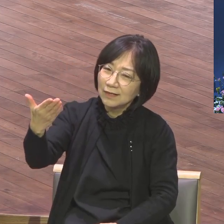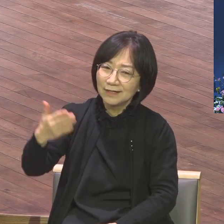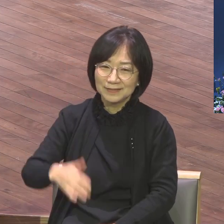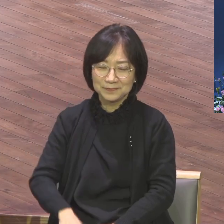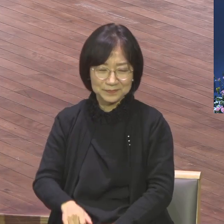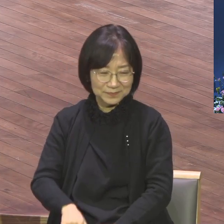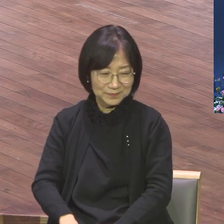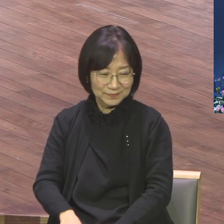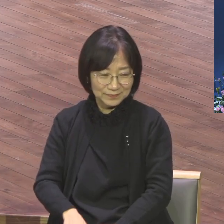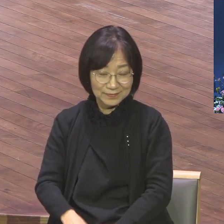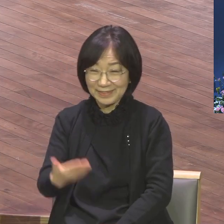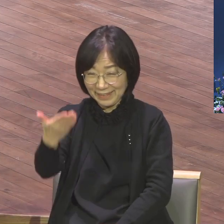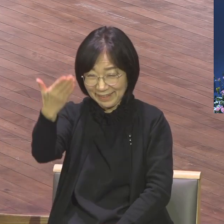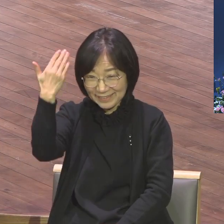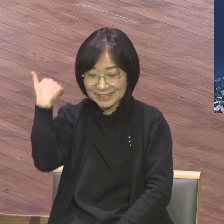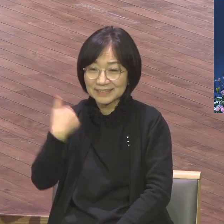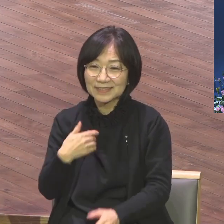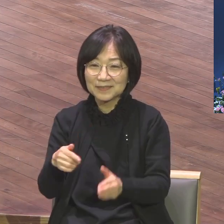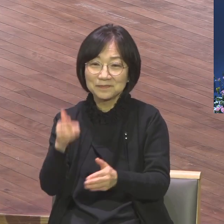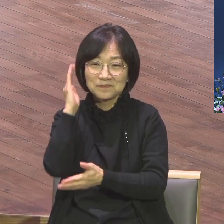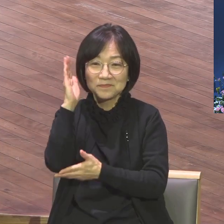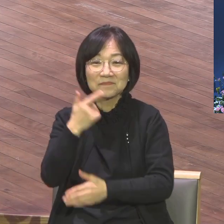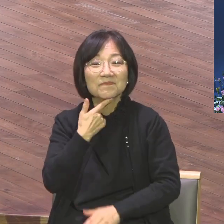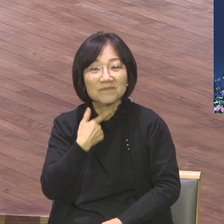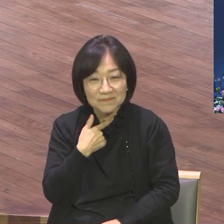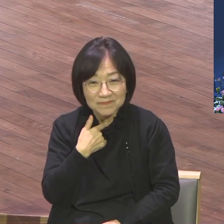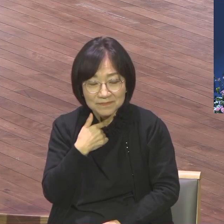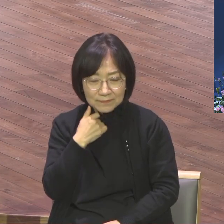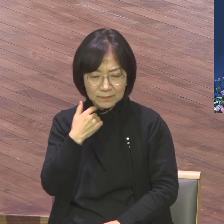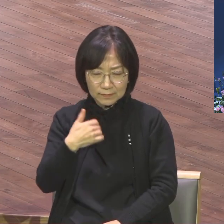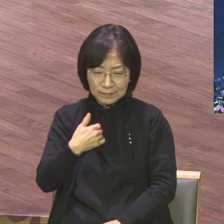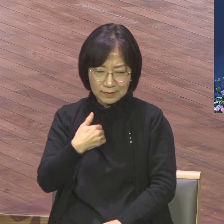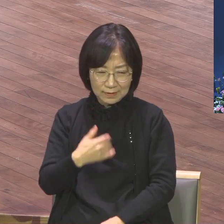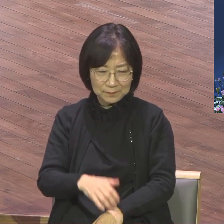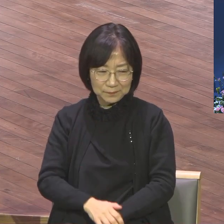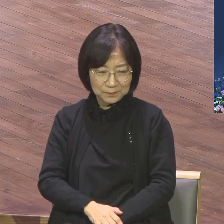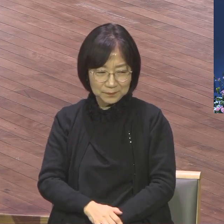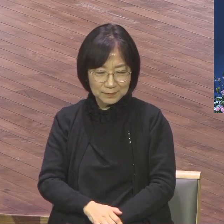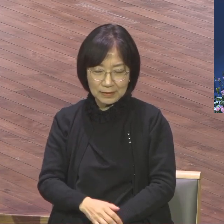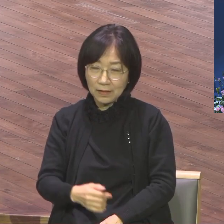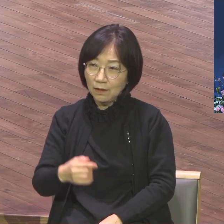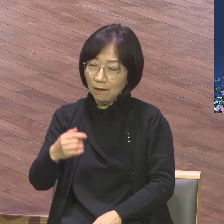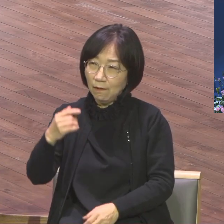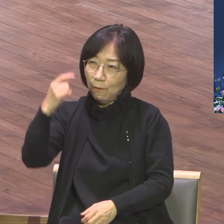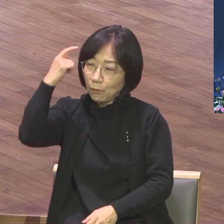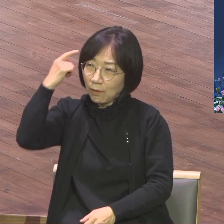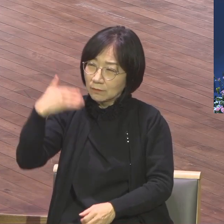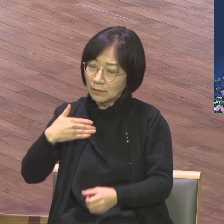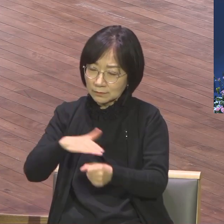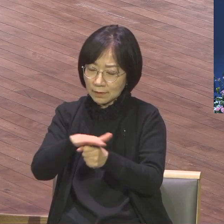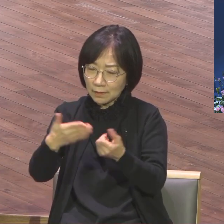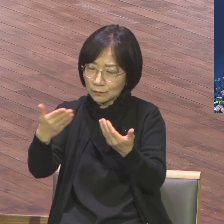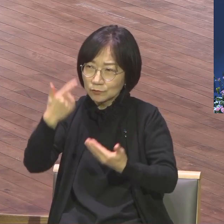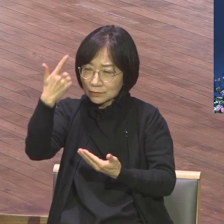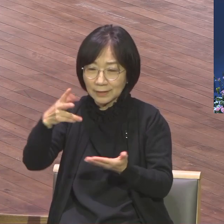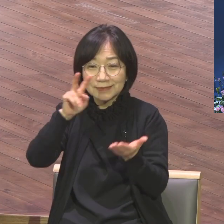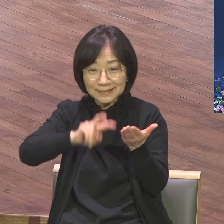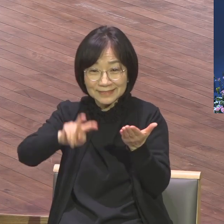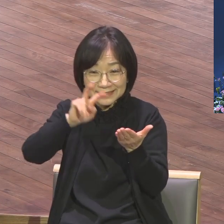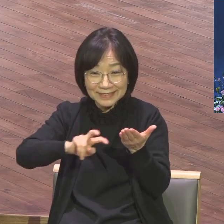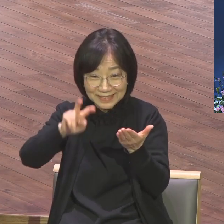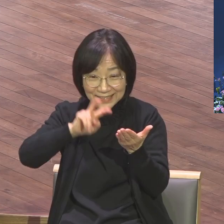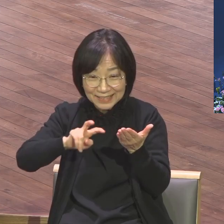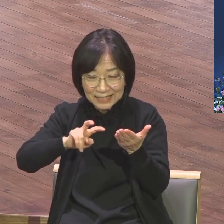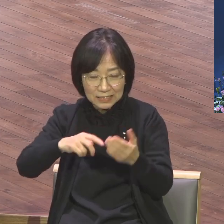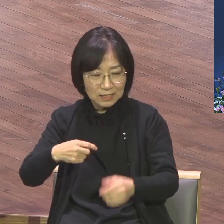전에도 제가 잠깐 간증했지만은 평신도 때 왜 날 사랑하나 이걸 이 찬송을 한